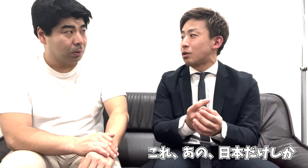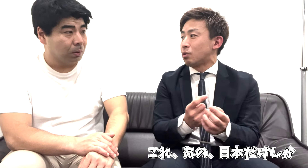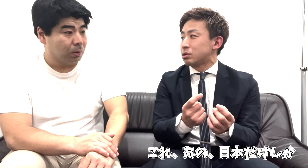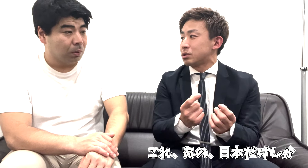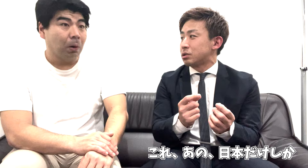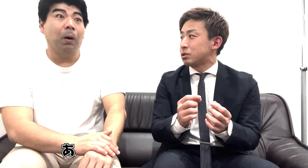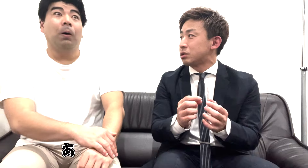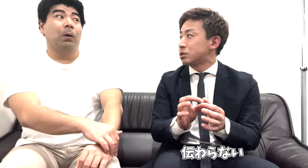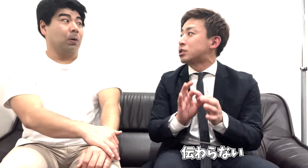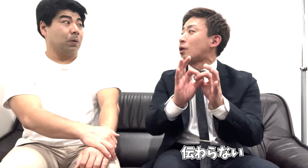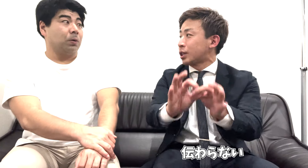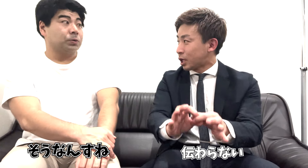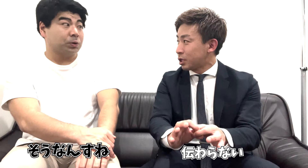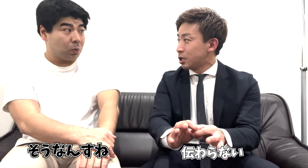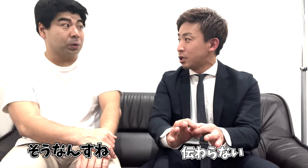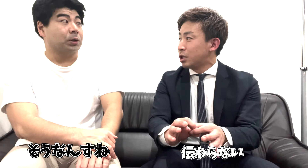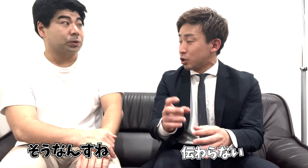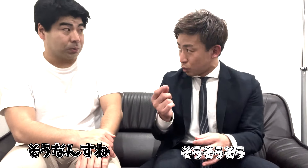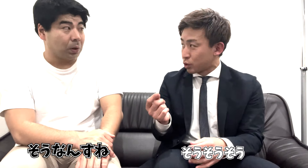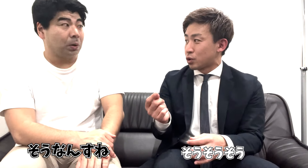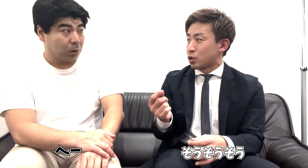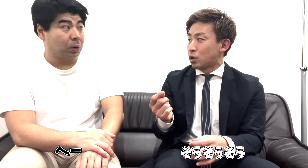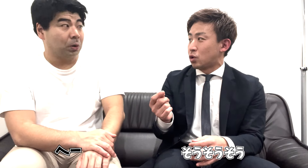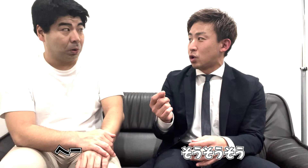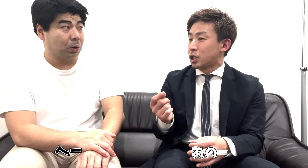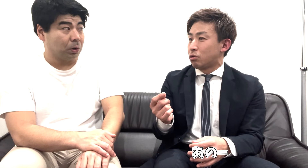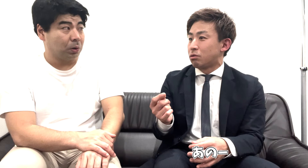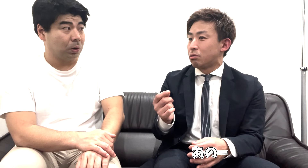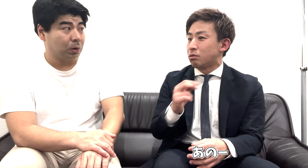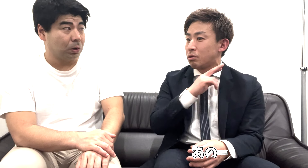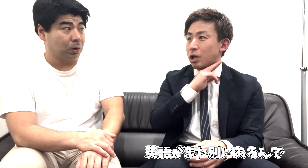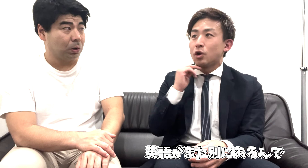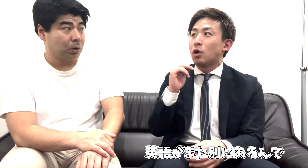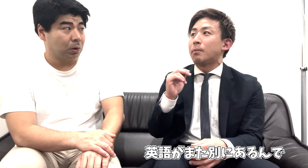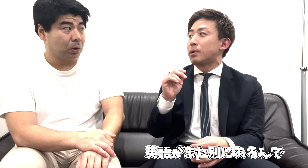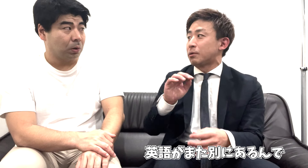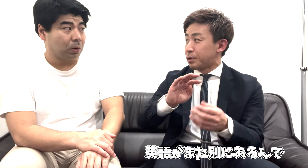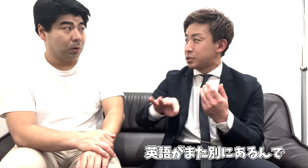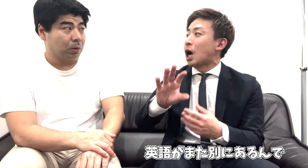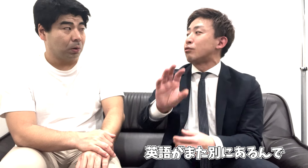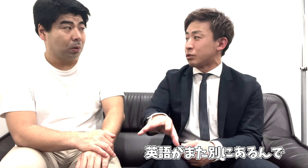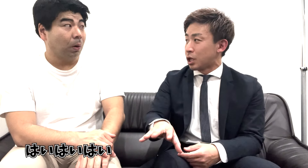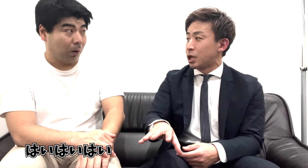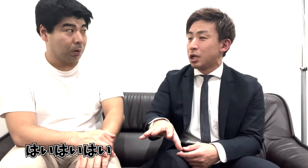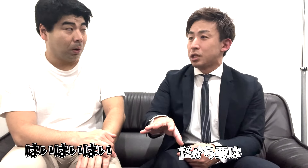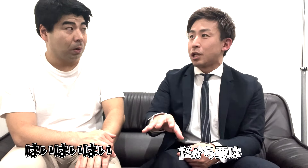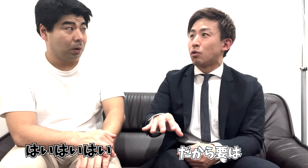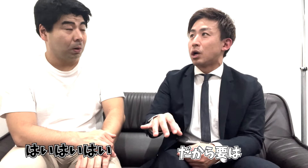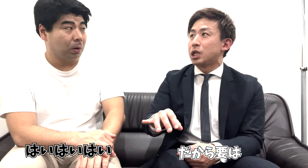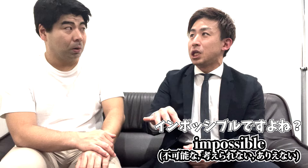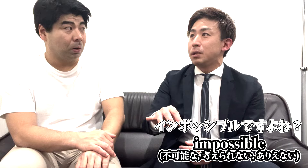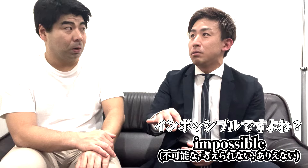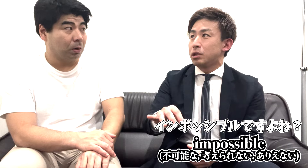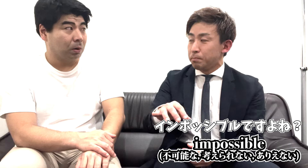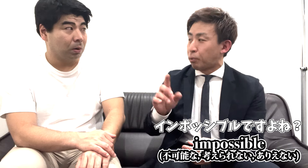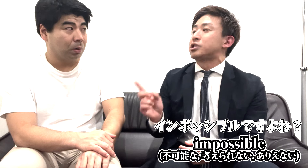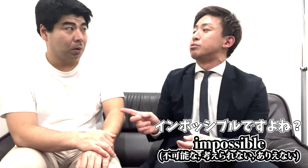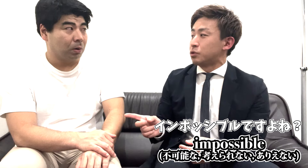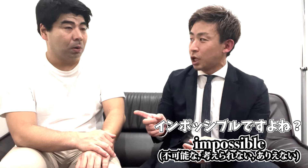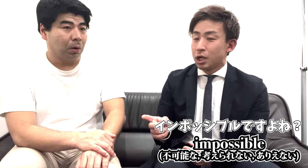う伝わらない。 そうなん です。そうそうそう、あの英語がまた別にあるんで、 はい、 だから要はインポッシブルね、 はい、イン